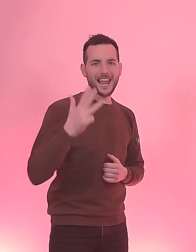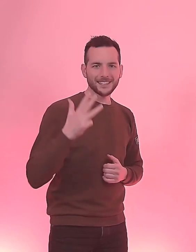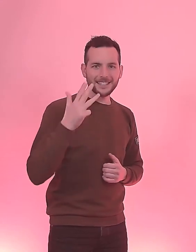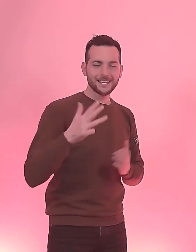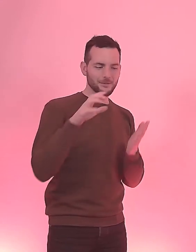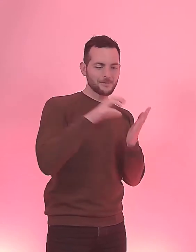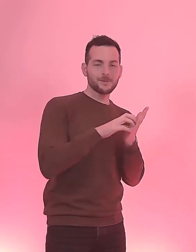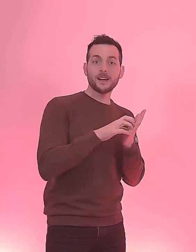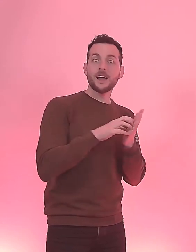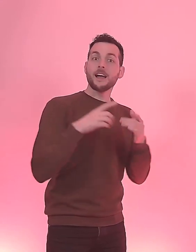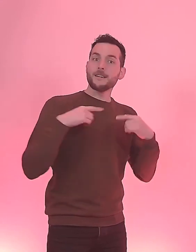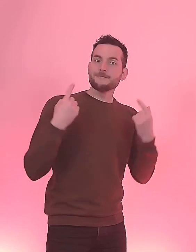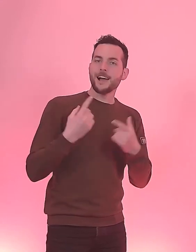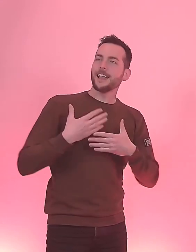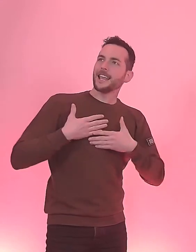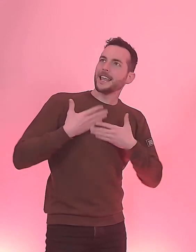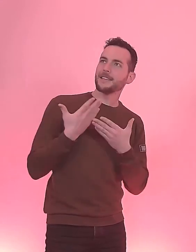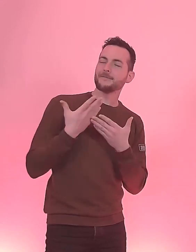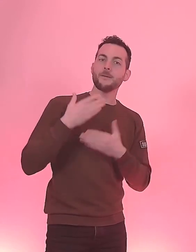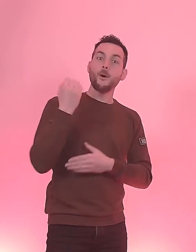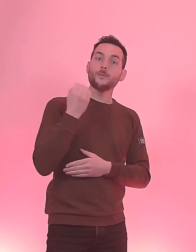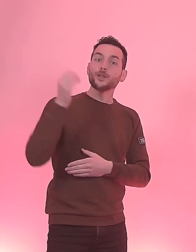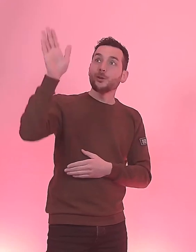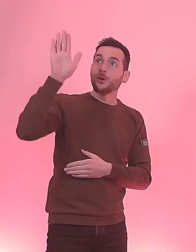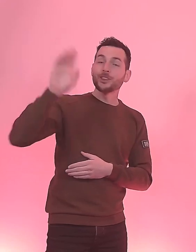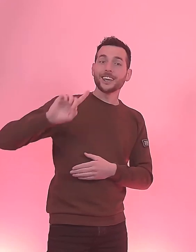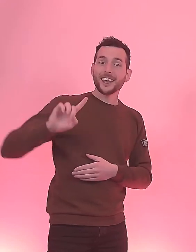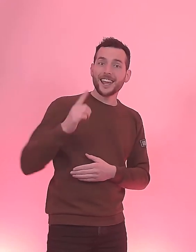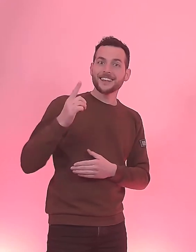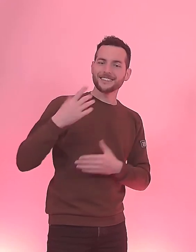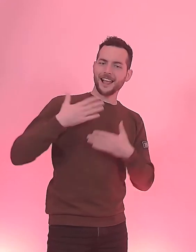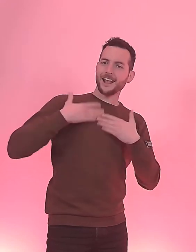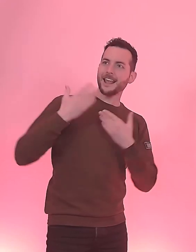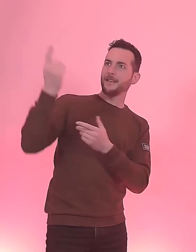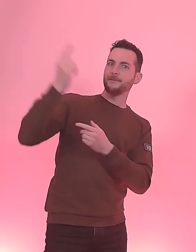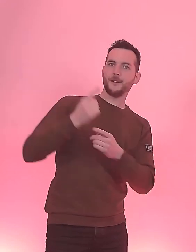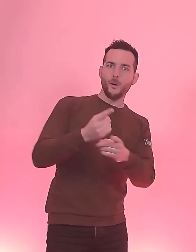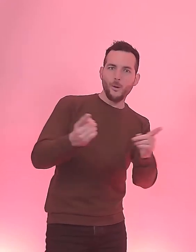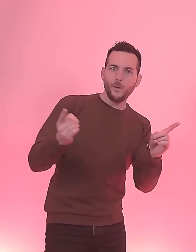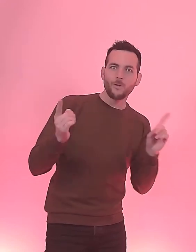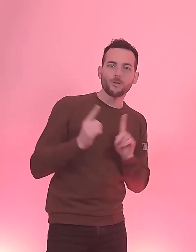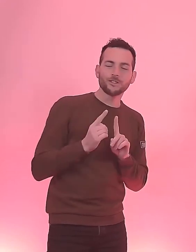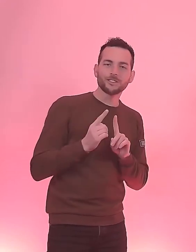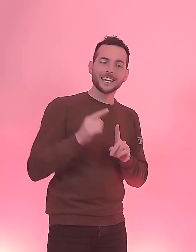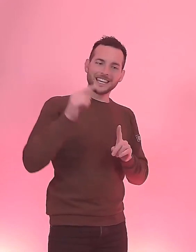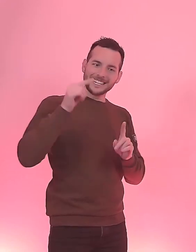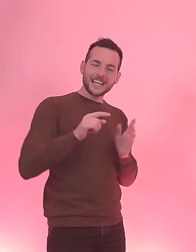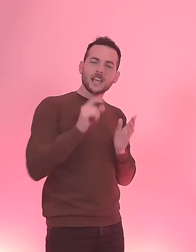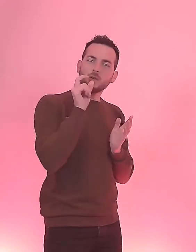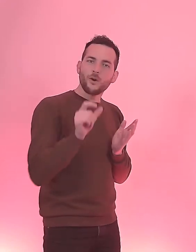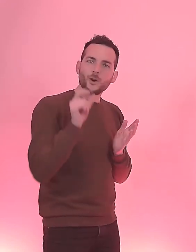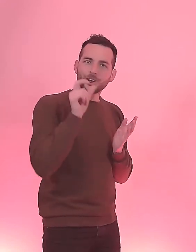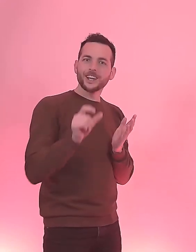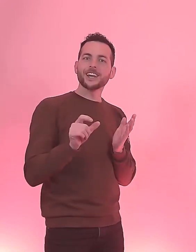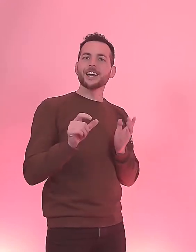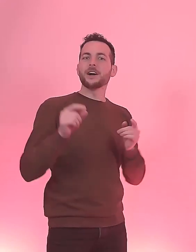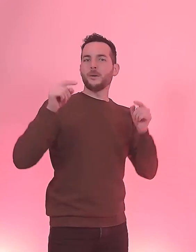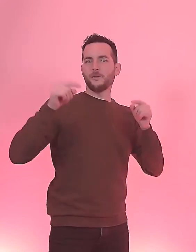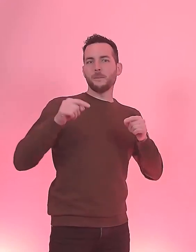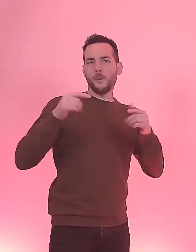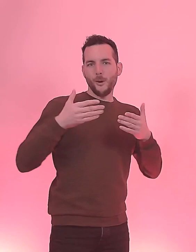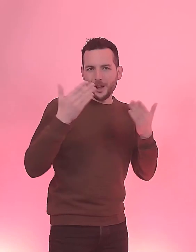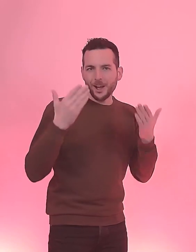omdat god ons het eerst heeft liefgehad en we die woorden wil ik je vanaf het ook welkom